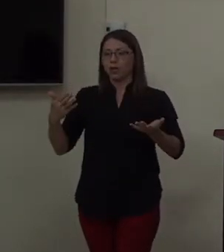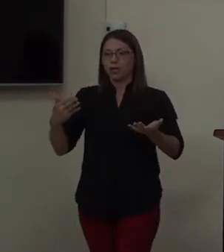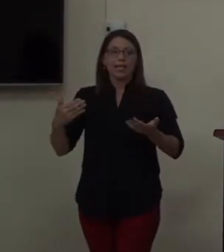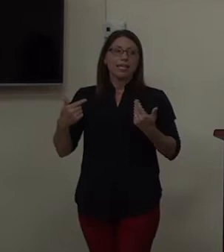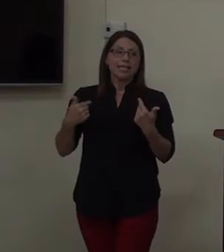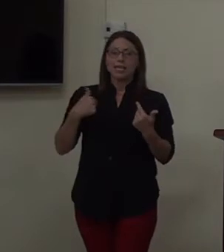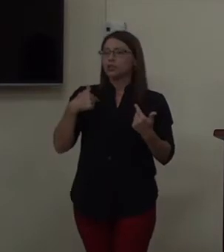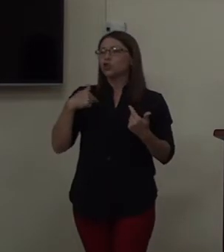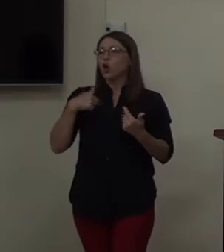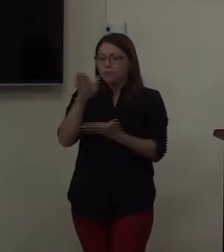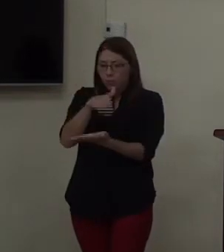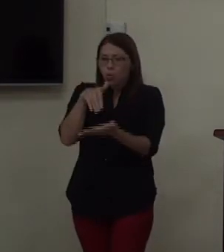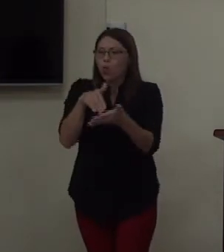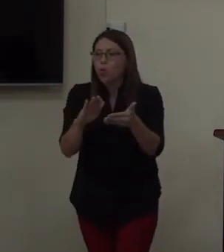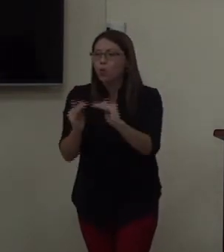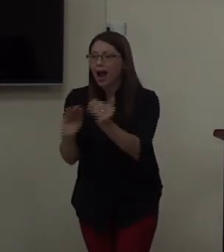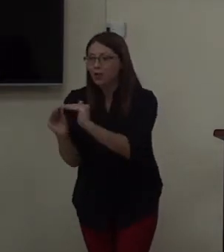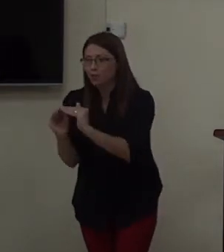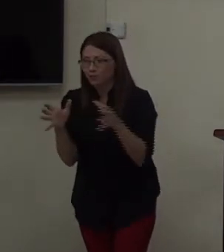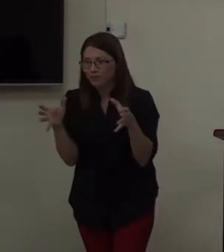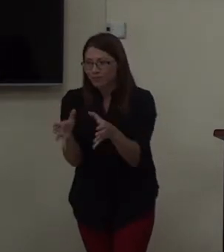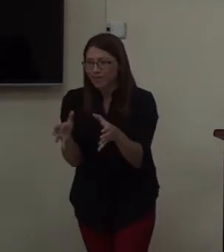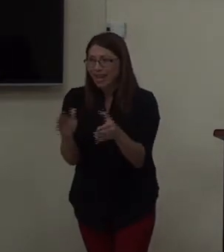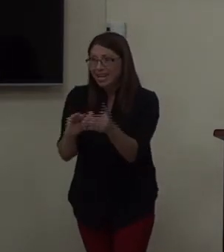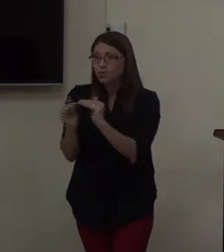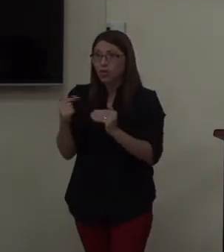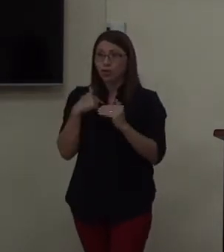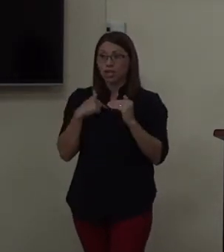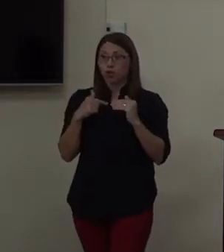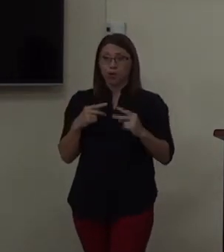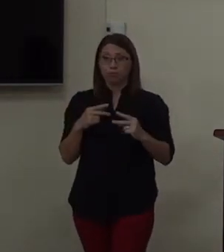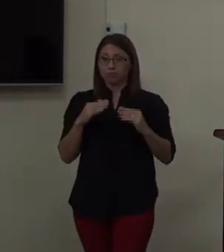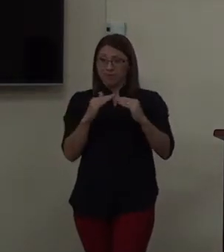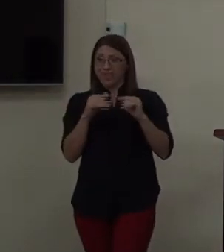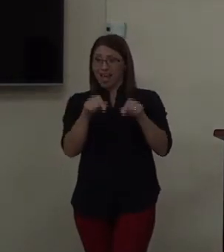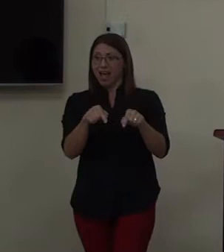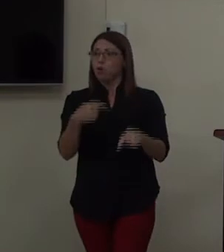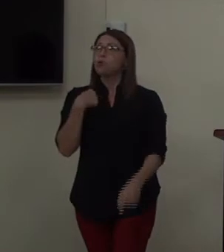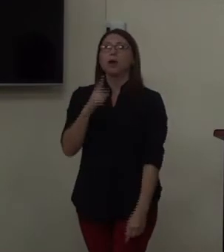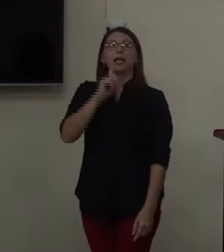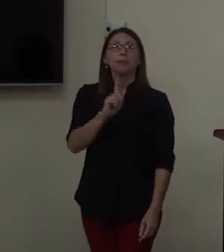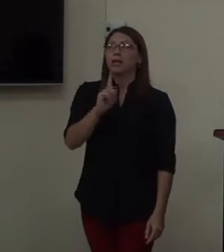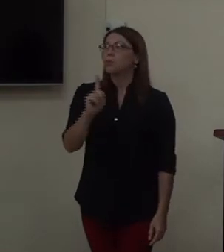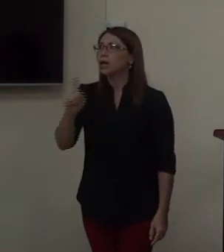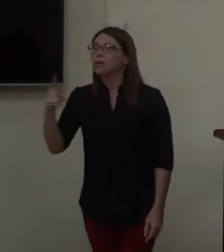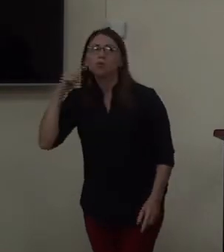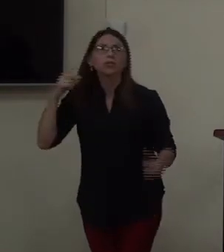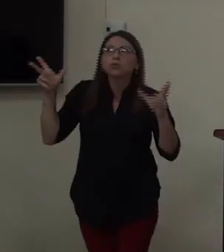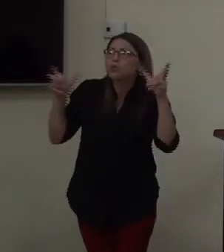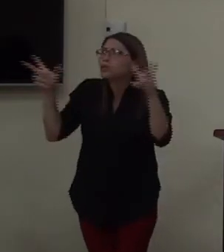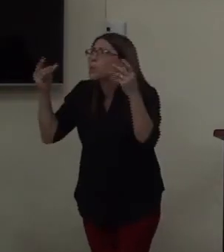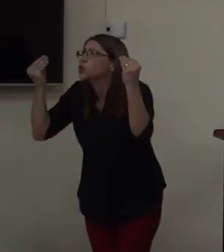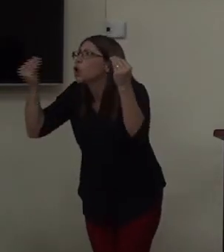urbano, digamos, de la ciudad donde yo vivía, digo, uno anda caminando por la calle y escucha montones de idiomas indígenas, uno está como muy